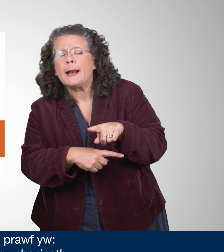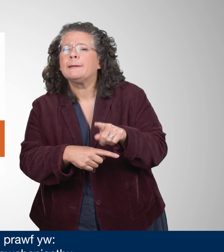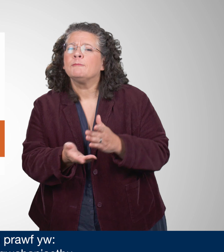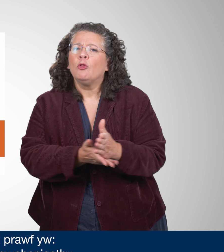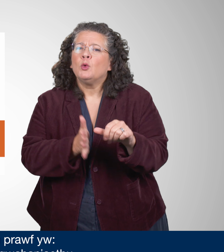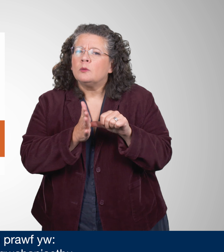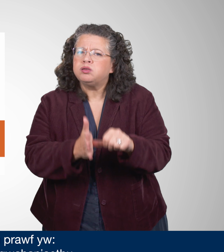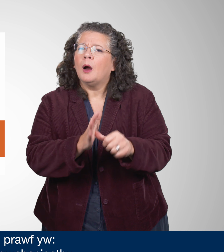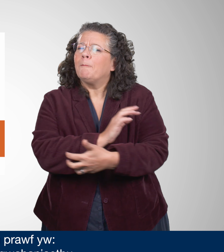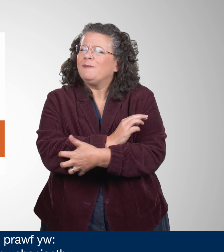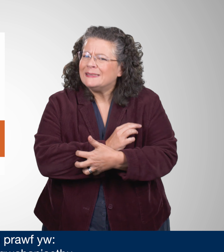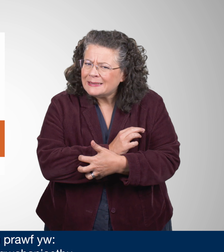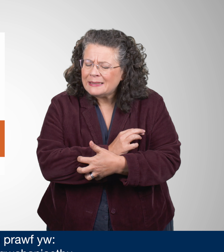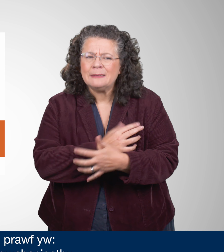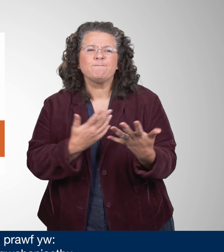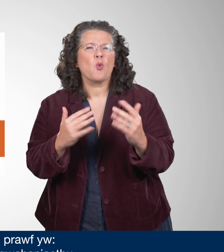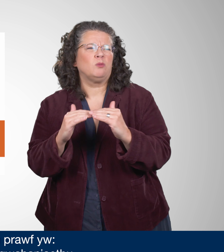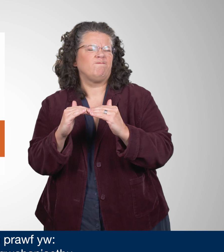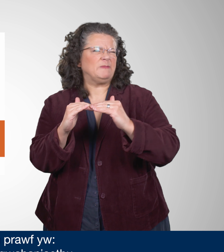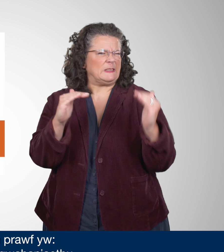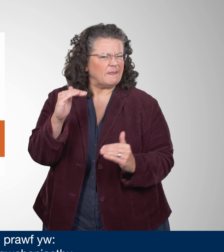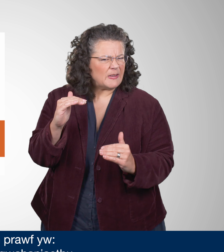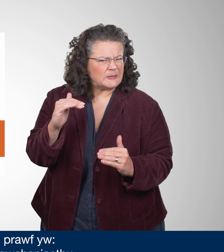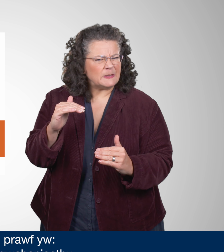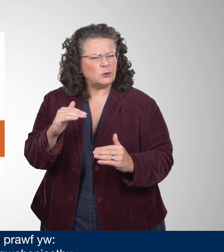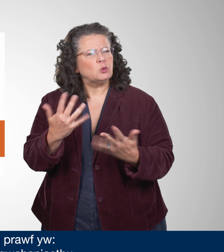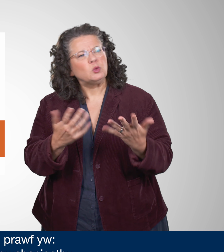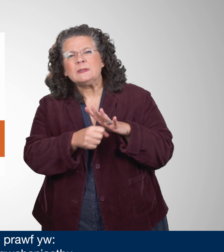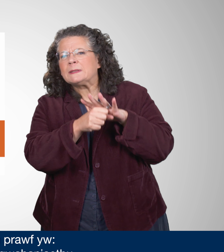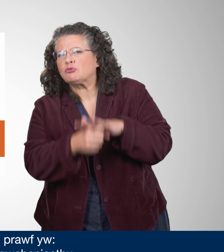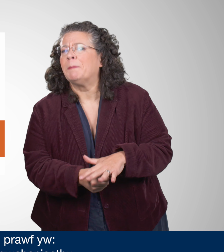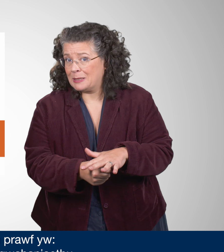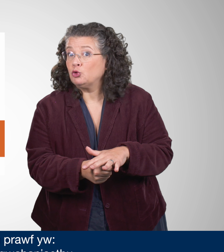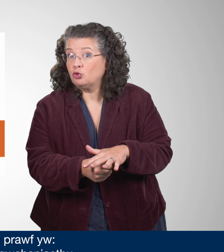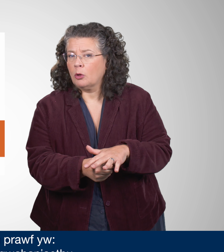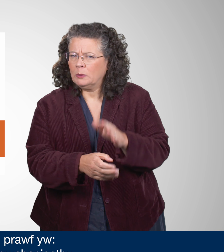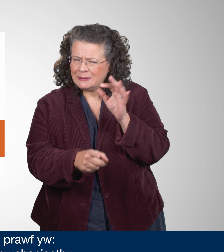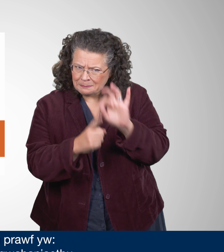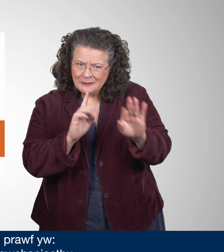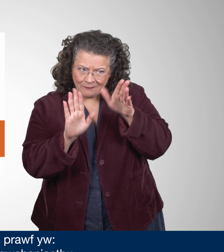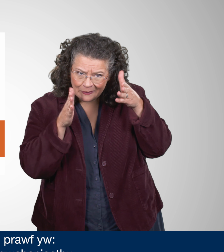cefnogi, anfantais a gwahaniaethu.